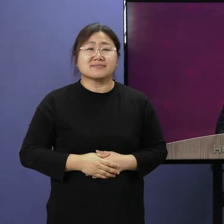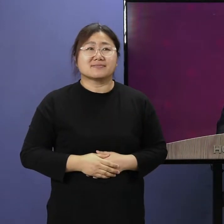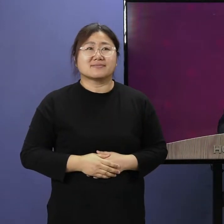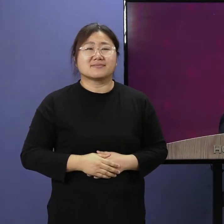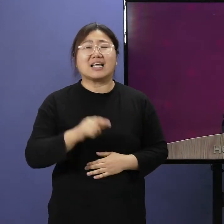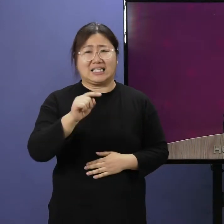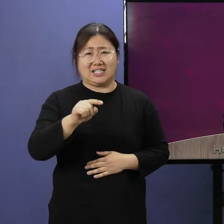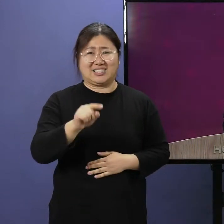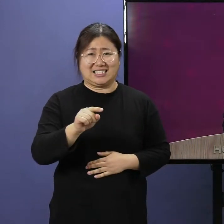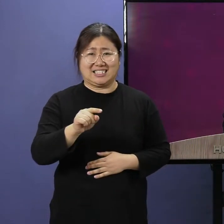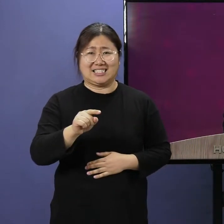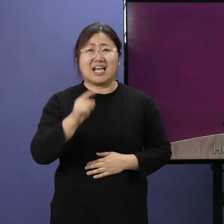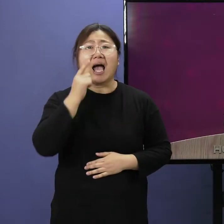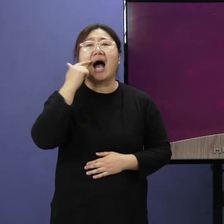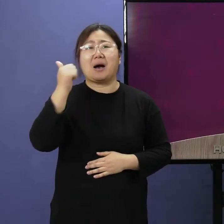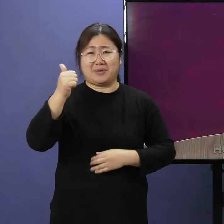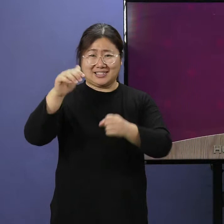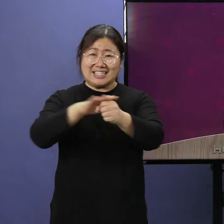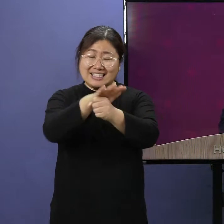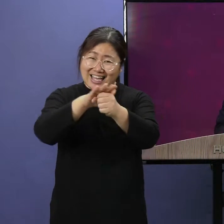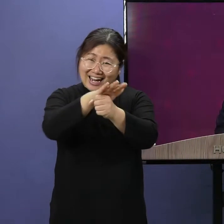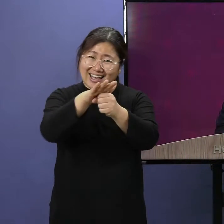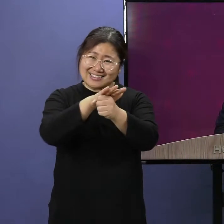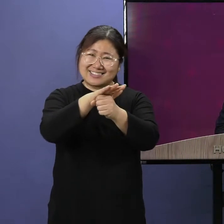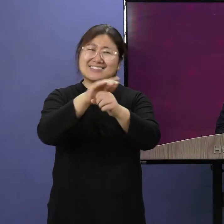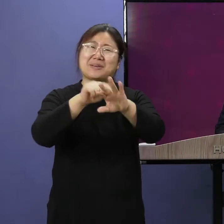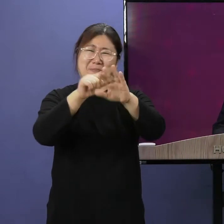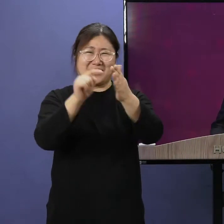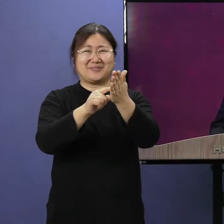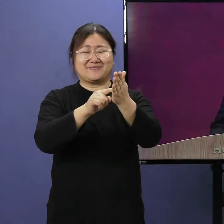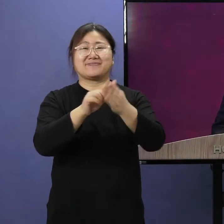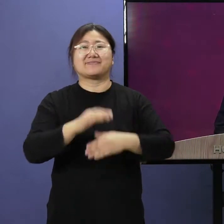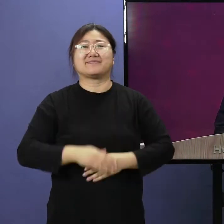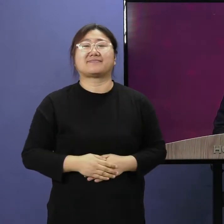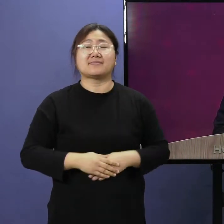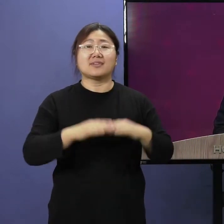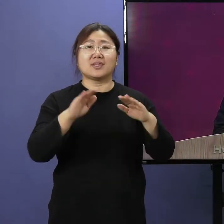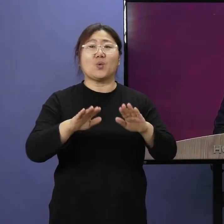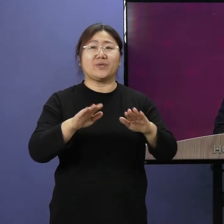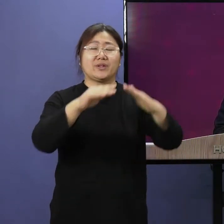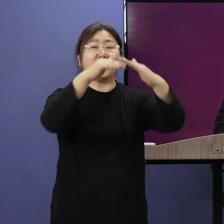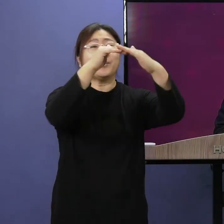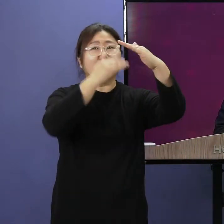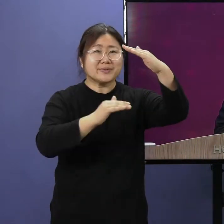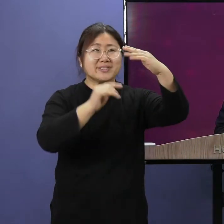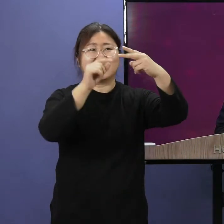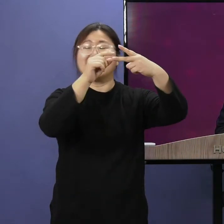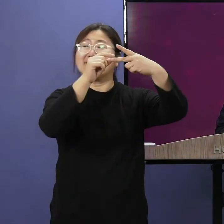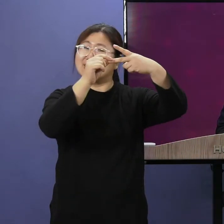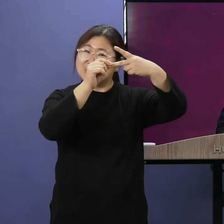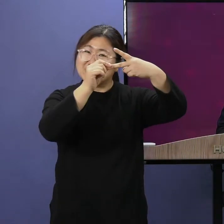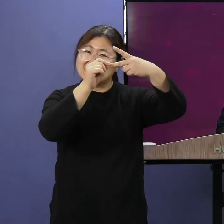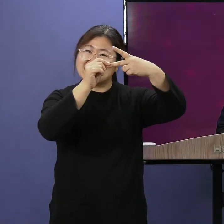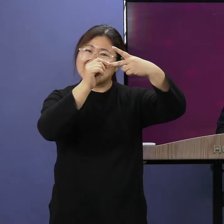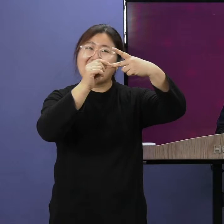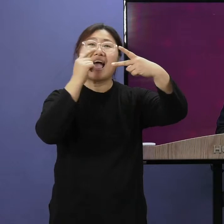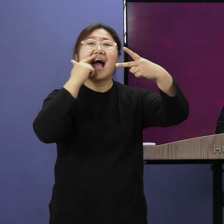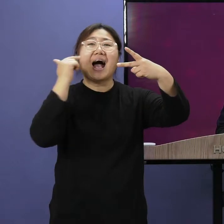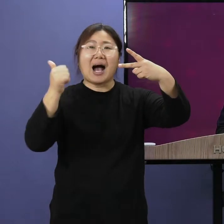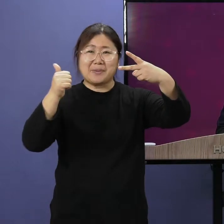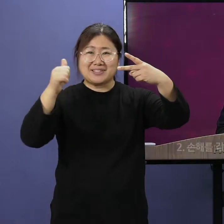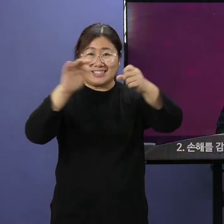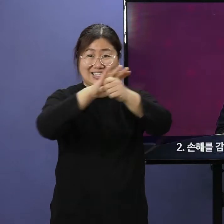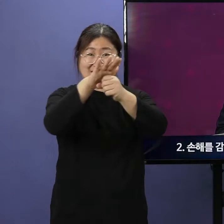이것이 아버지의 사랑입니다. 오늘 본문이 말하고 있는 두 번째 아버지의 사랑은